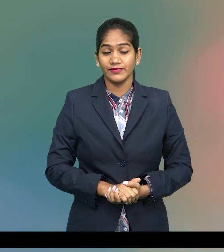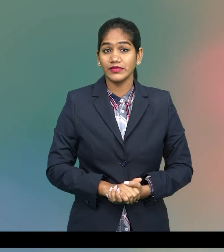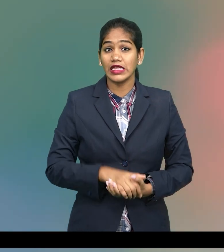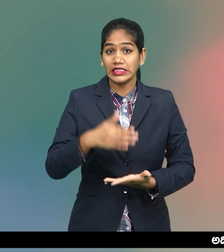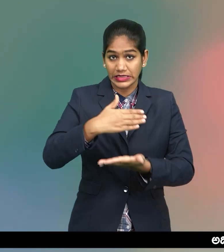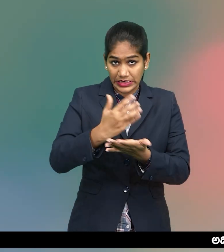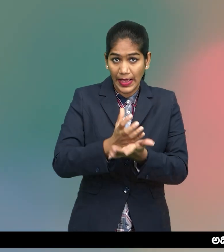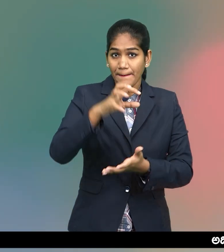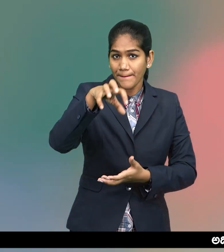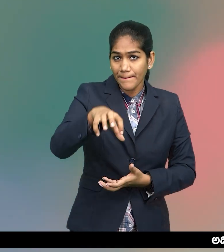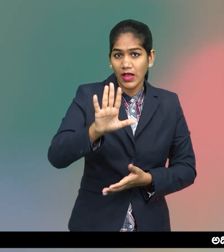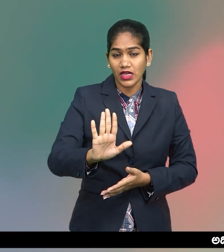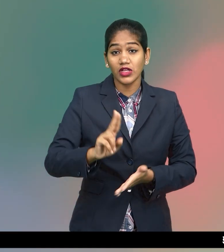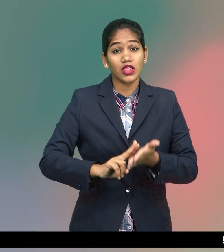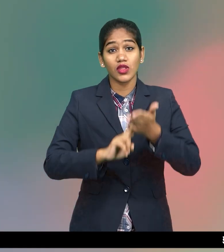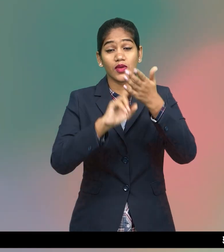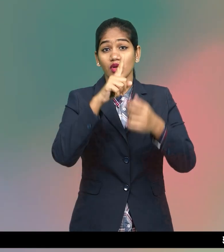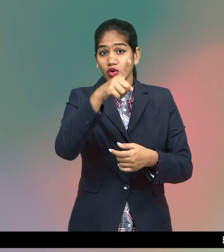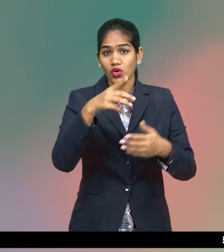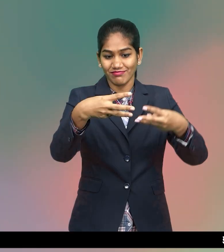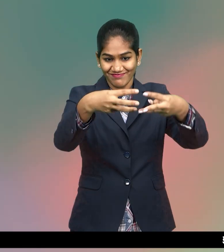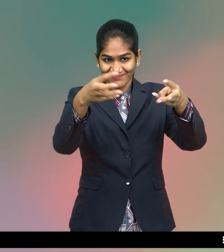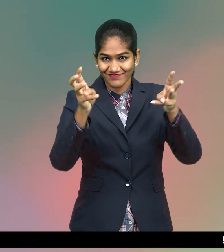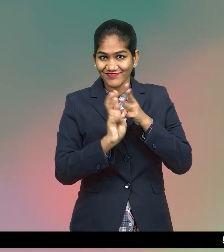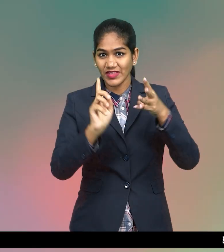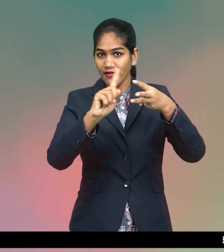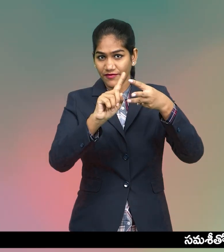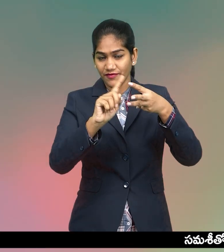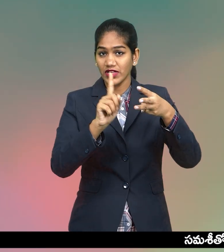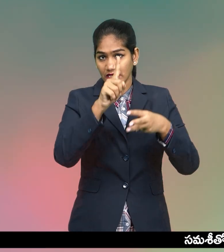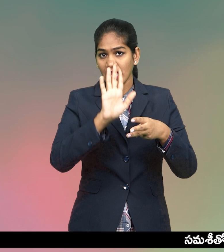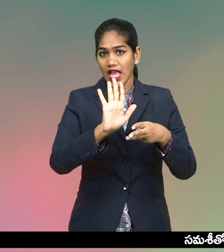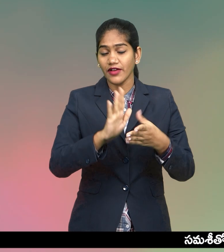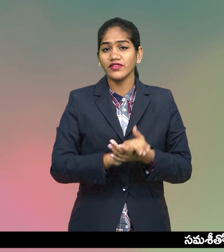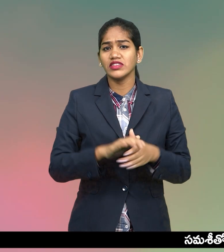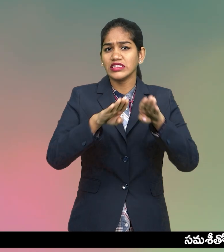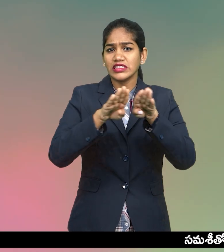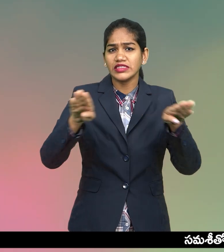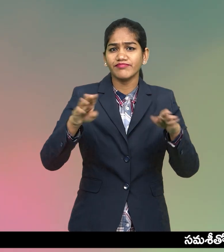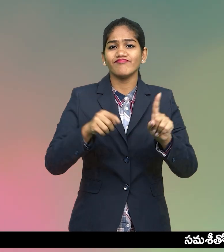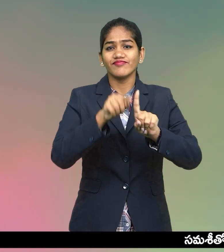భాగం అది ఉత్తరాన ఉంది. కర్కాటక రాశి సమశీతోష్ణ మండలంలో ఉంది.